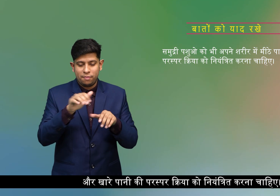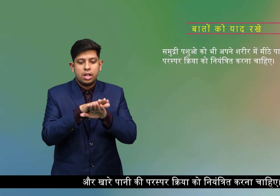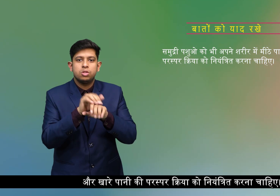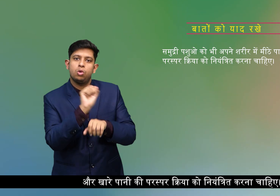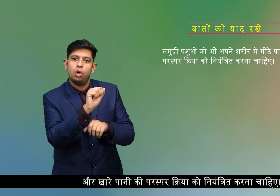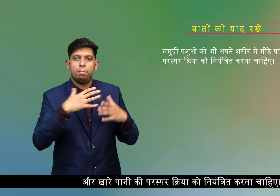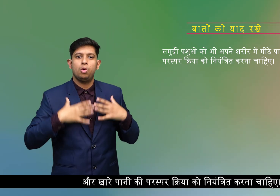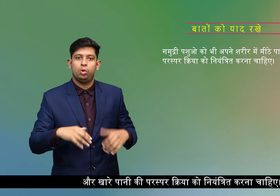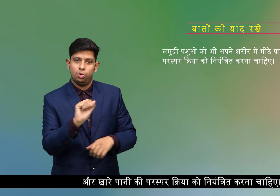चाहिए।